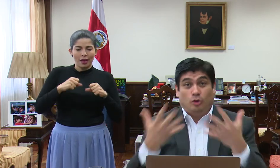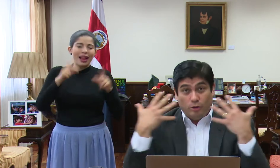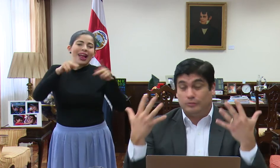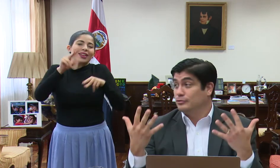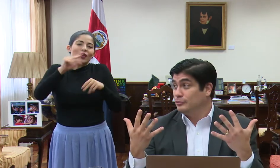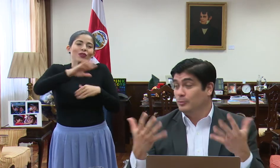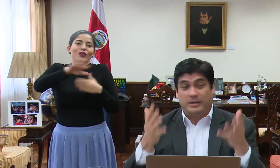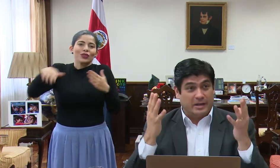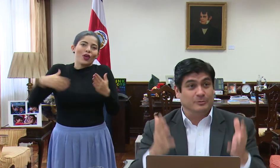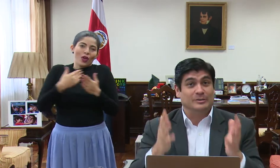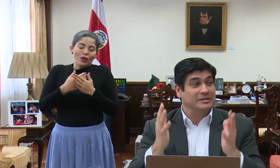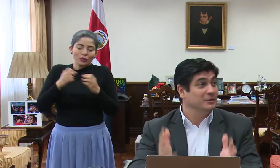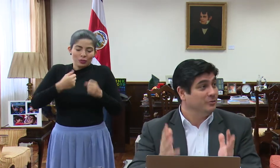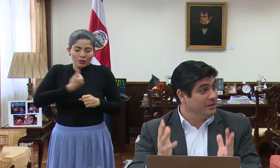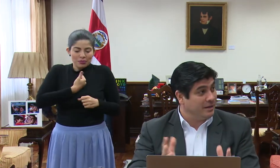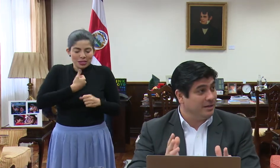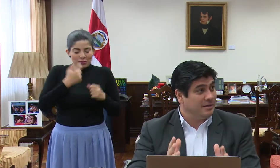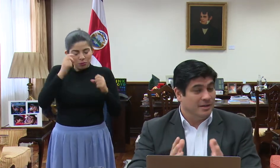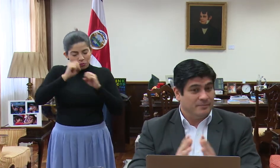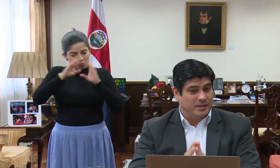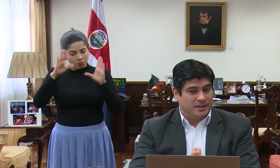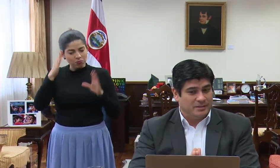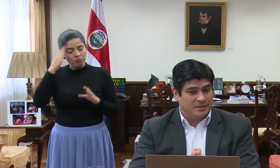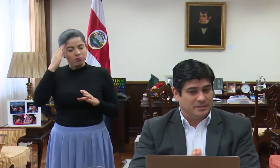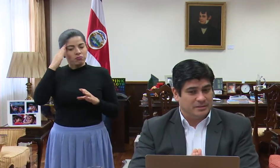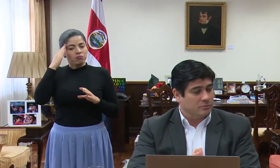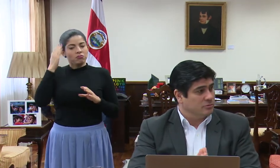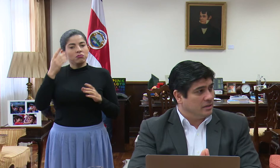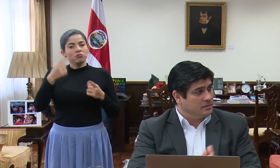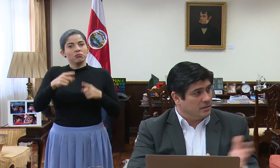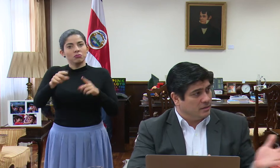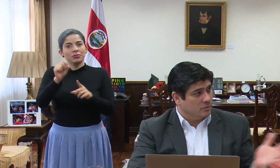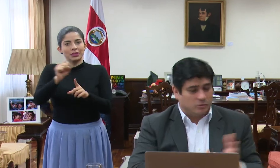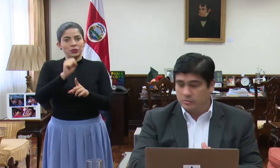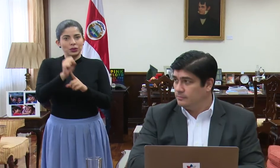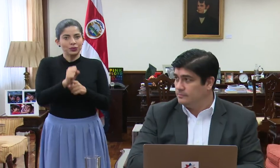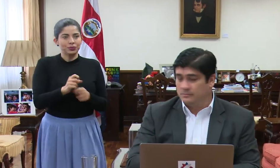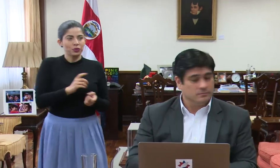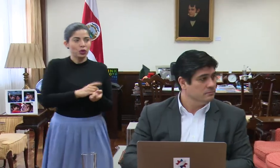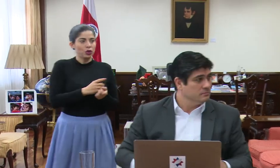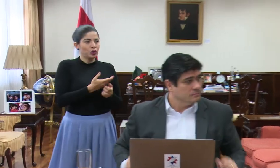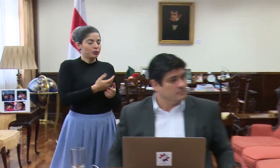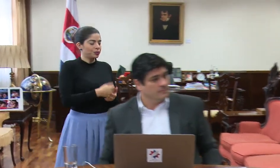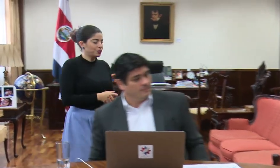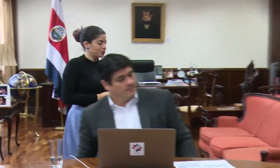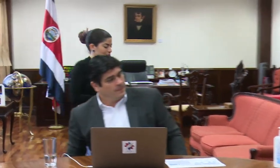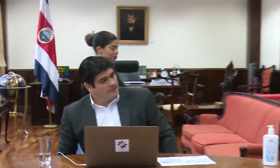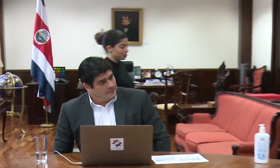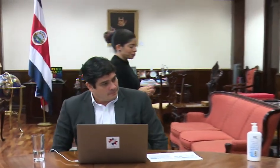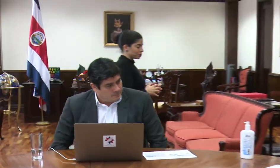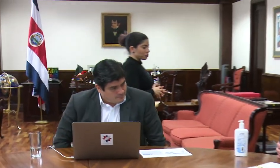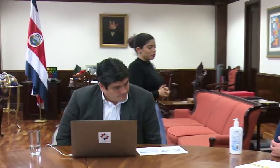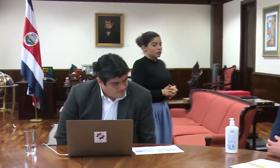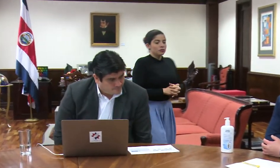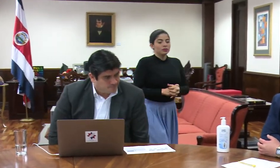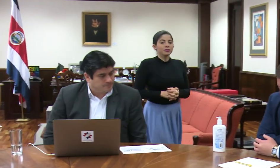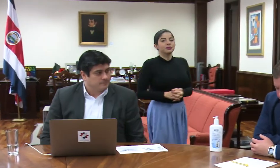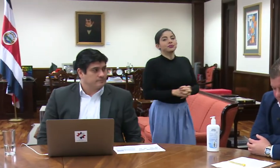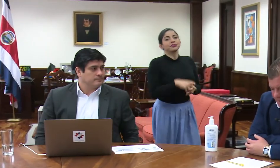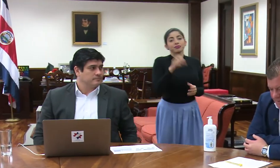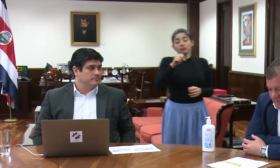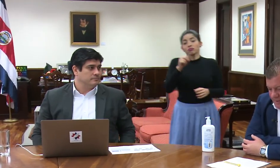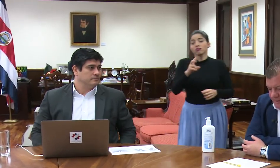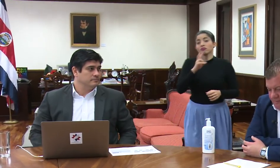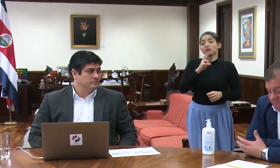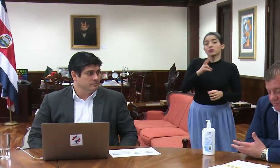gente no, todos, nos vayamos haciendo una idea de esta circunstancia, doctor. Sí, sí, es cierto. Vamos a ver.